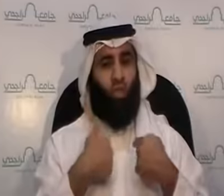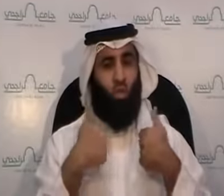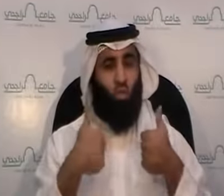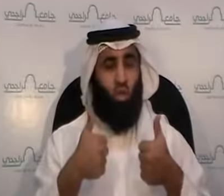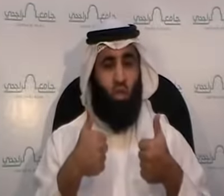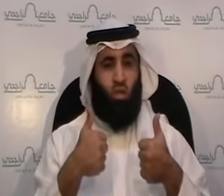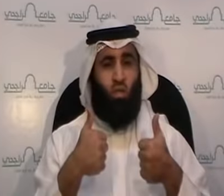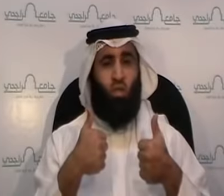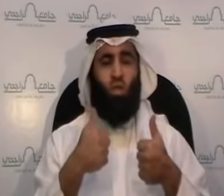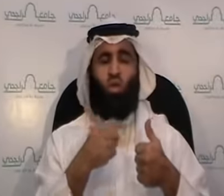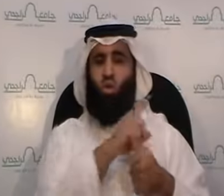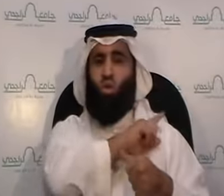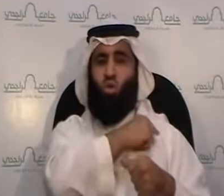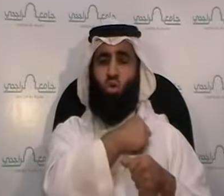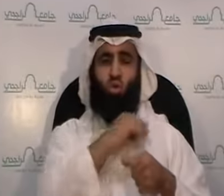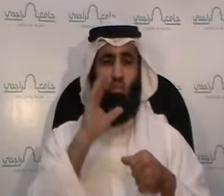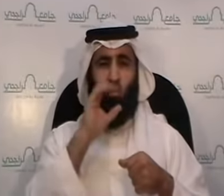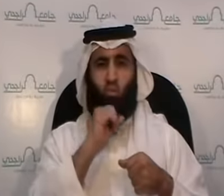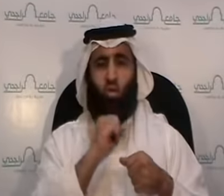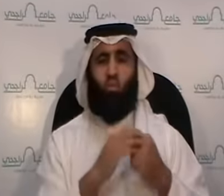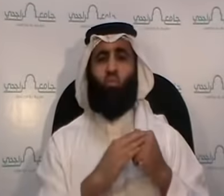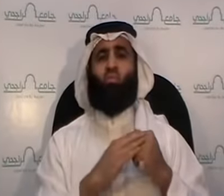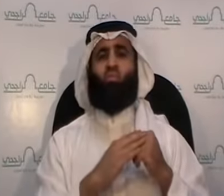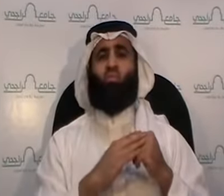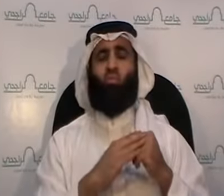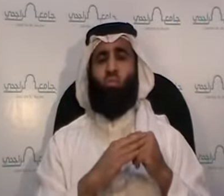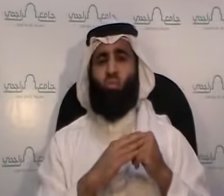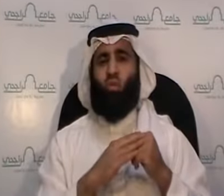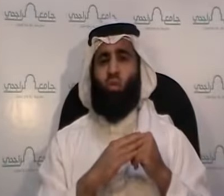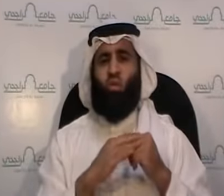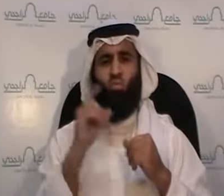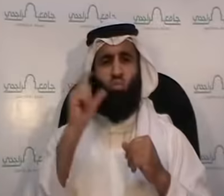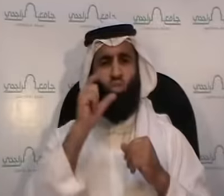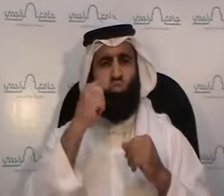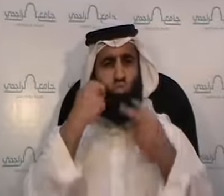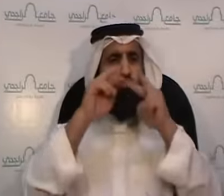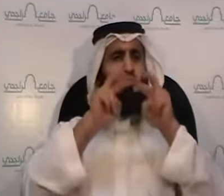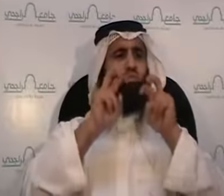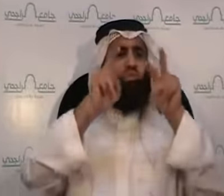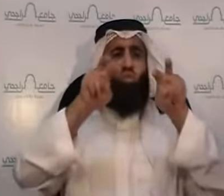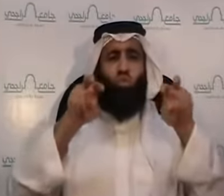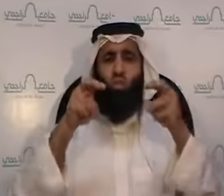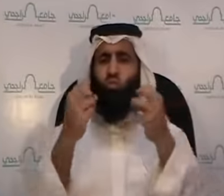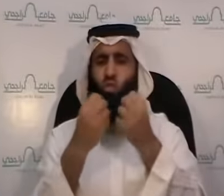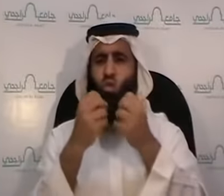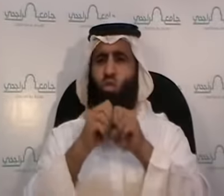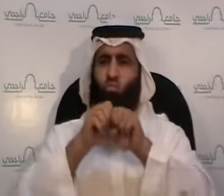والإفك والضلال وتتبع عورات المسلمين وإشاعة الفاحشة بين المؤمنين، عليه